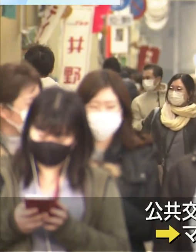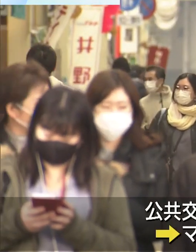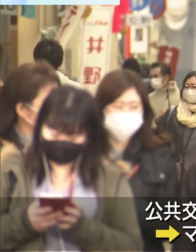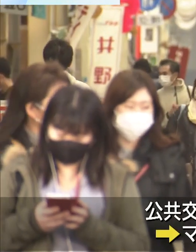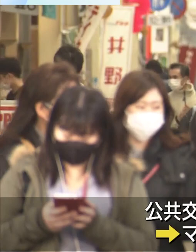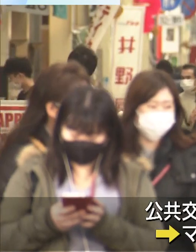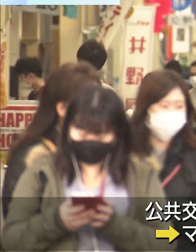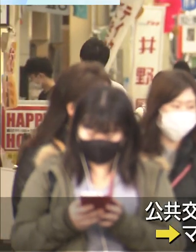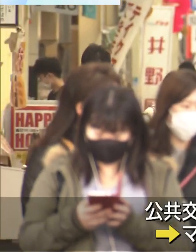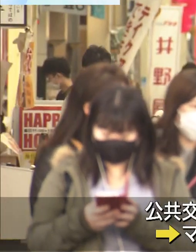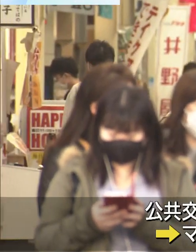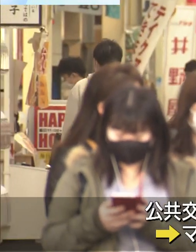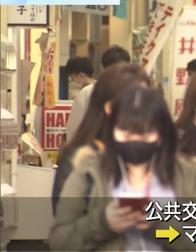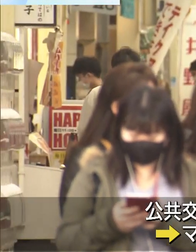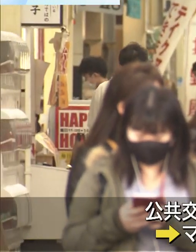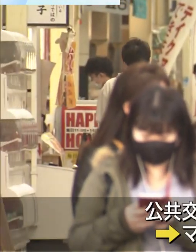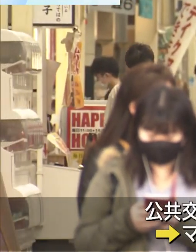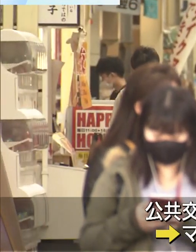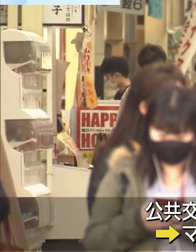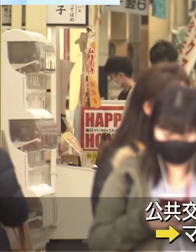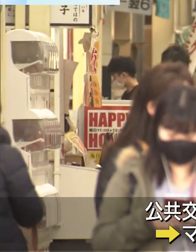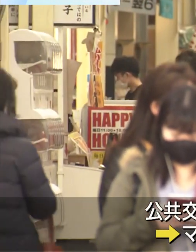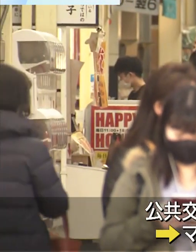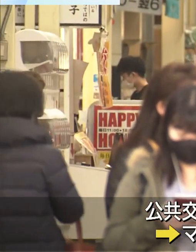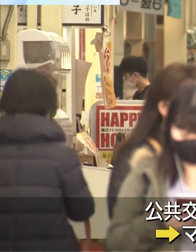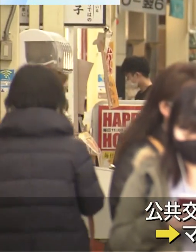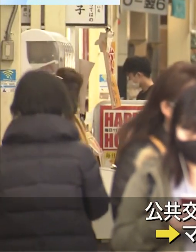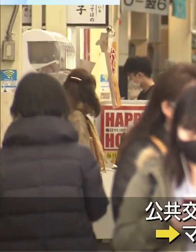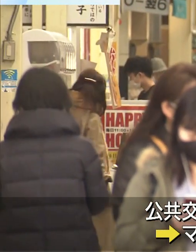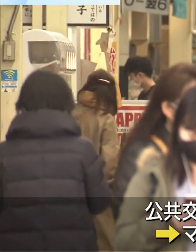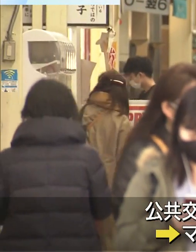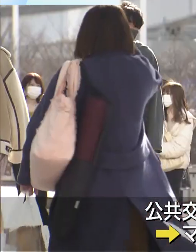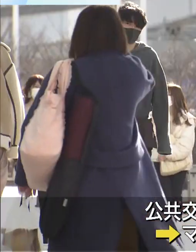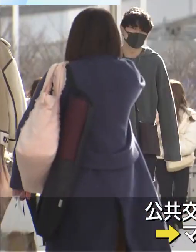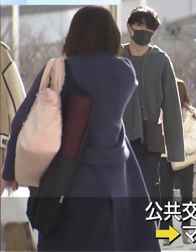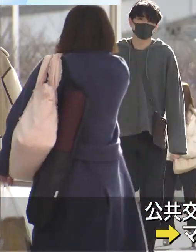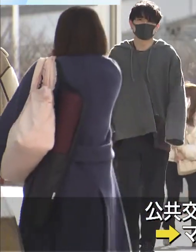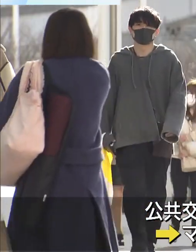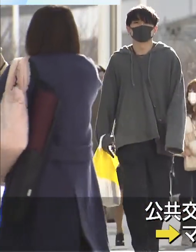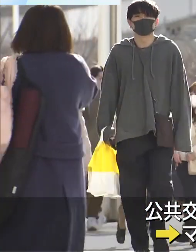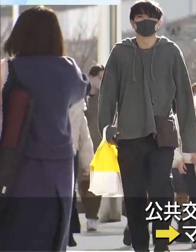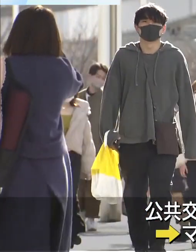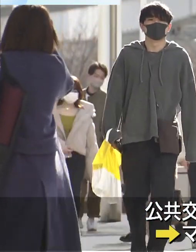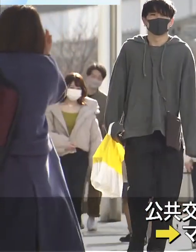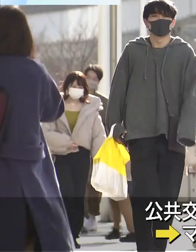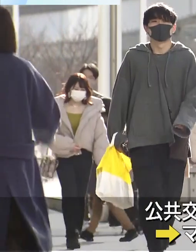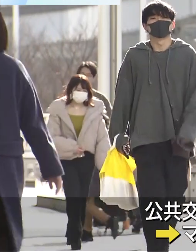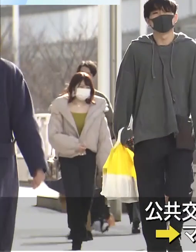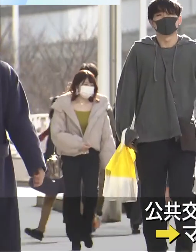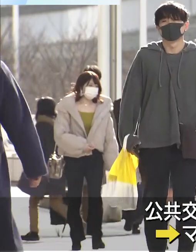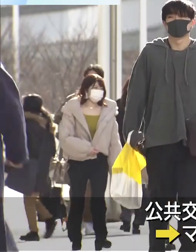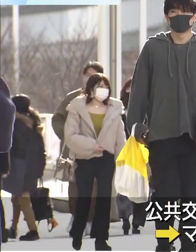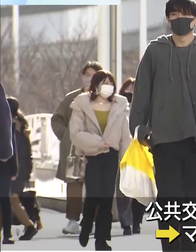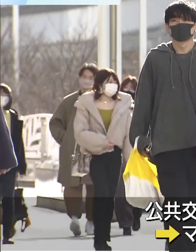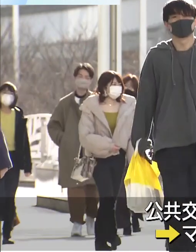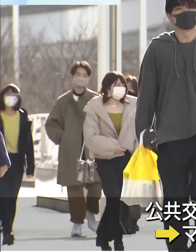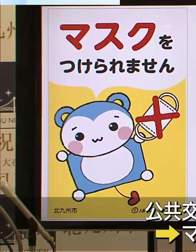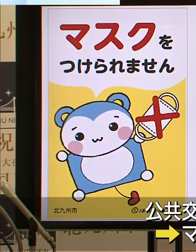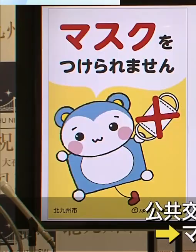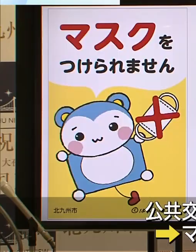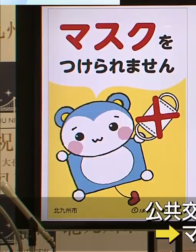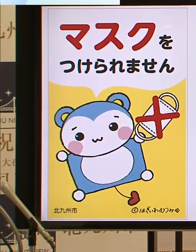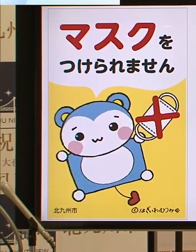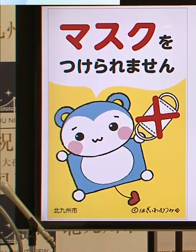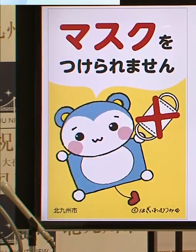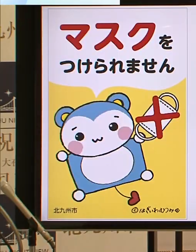方で、公共交通機関の利用時や人混みの中などではマスクの着用が重要であることに変わりはない